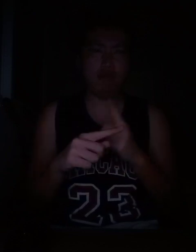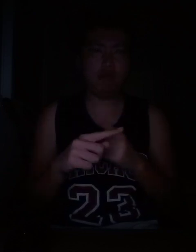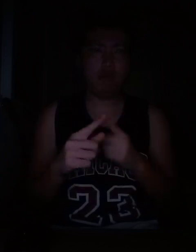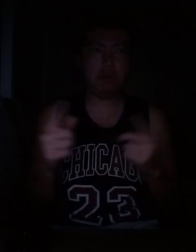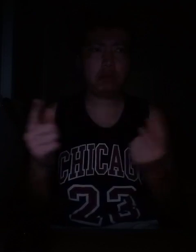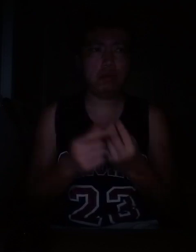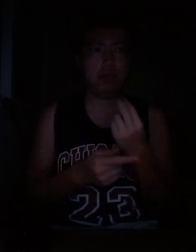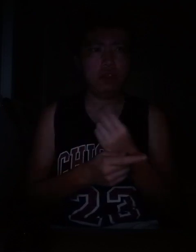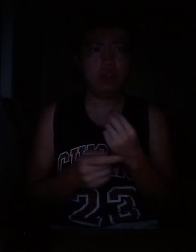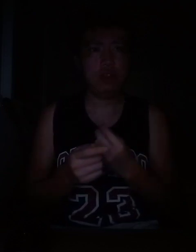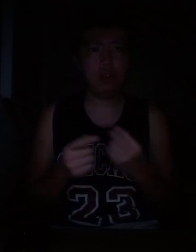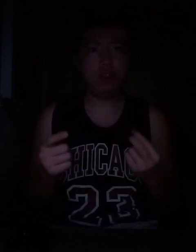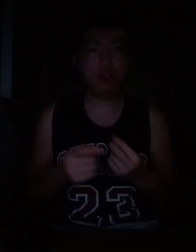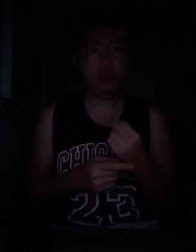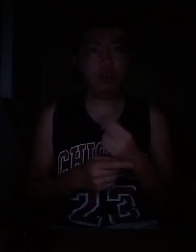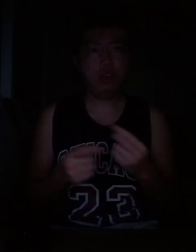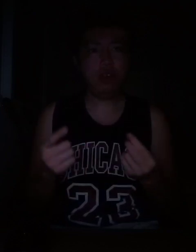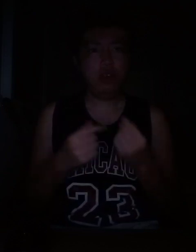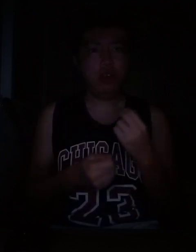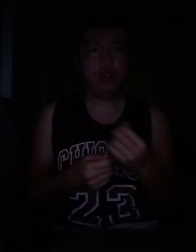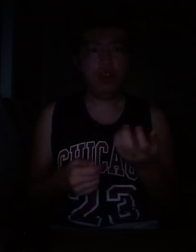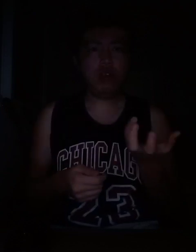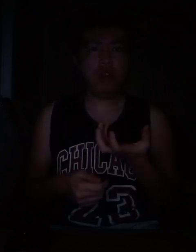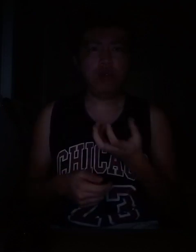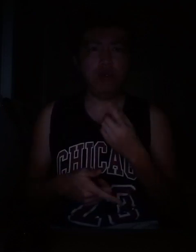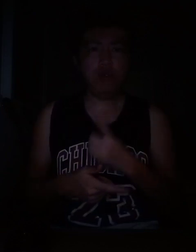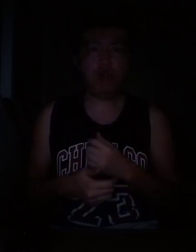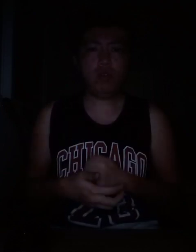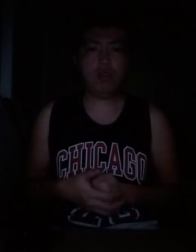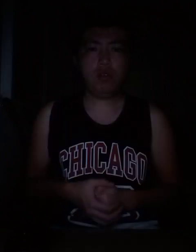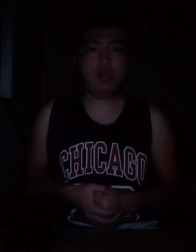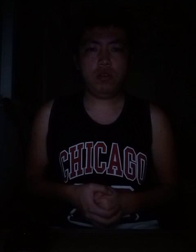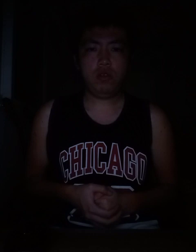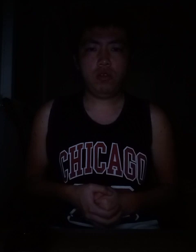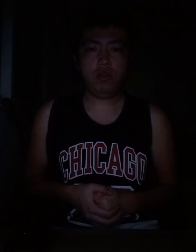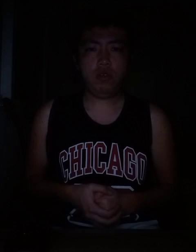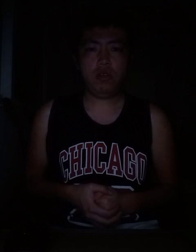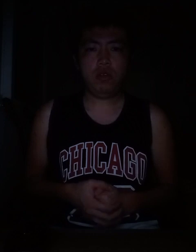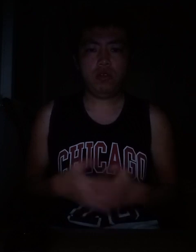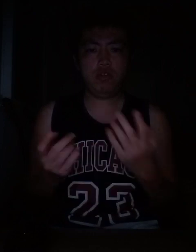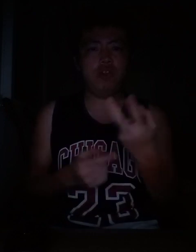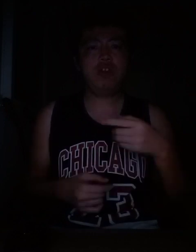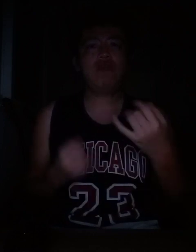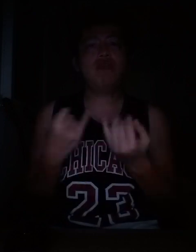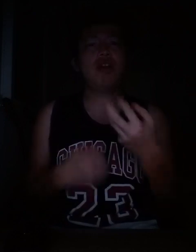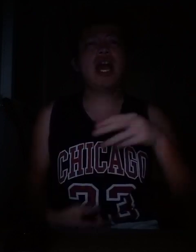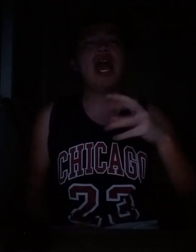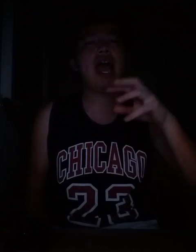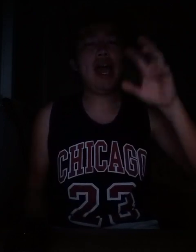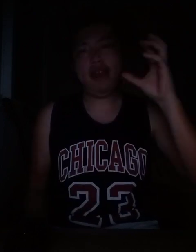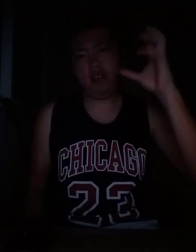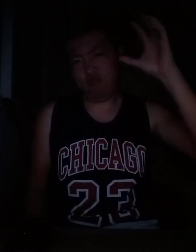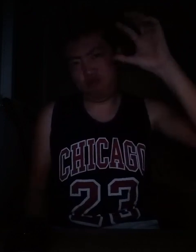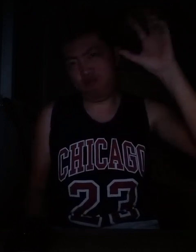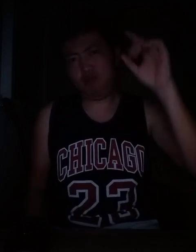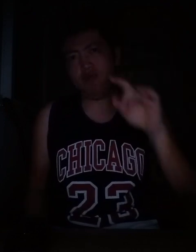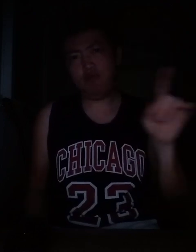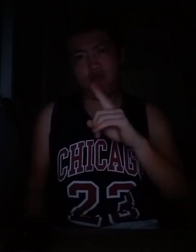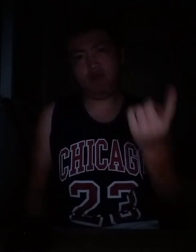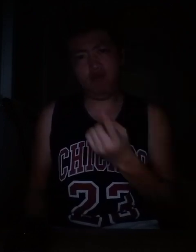좀 오랜만에 놀러 와서 좀 많이 아쉬운 것 같아요. 제6호 태풍 카눈이 북상하면서 남쪽 바깥